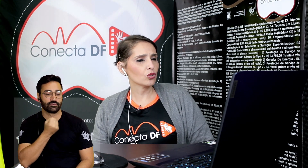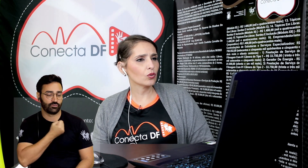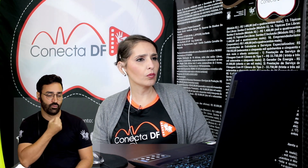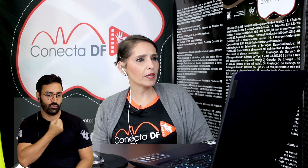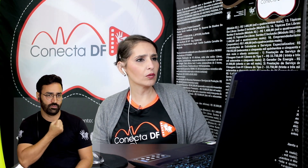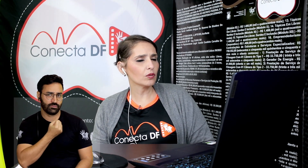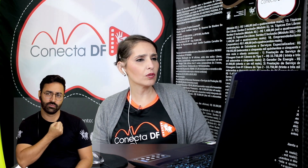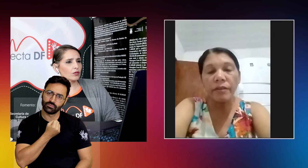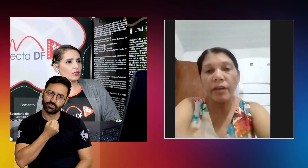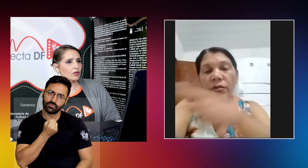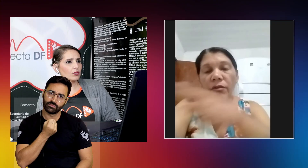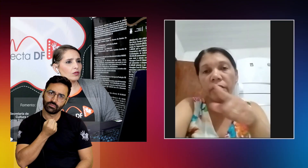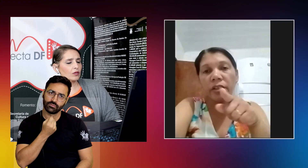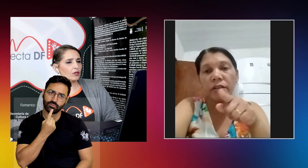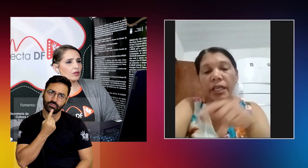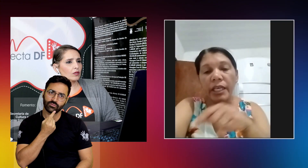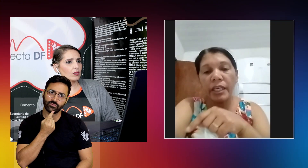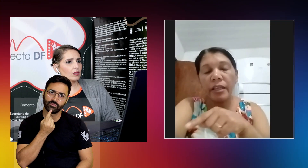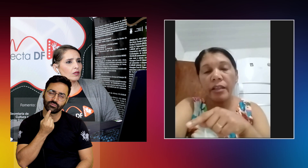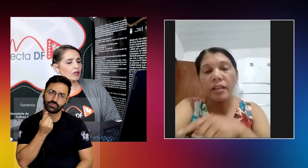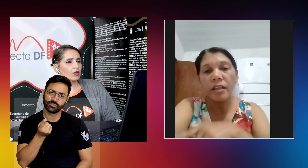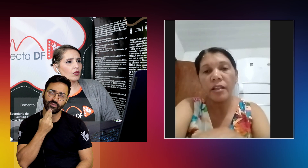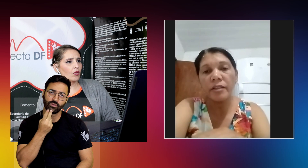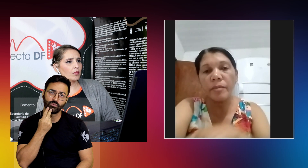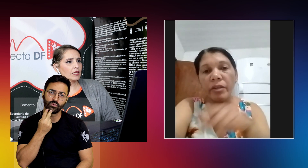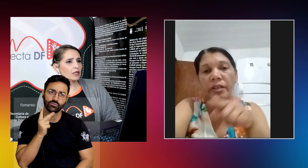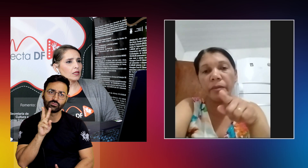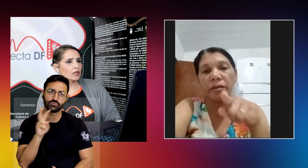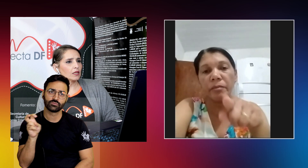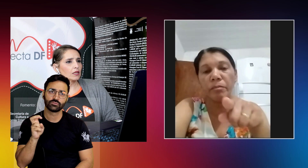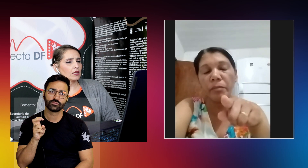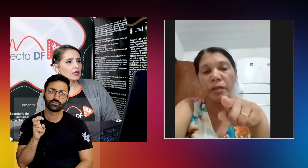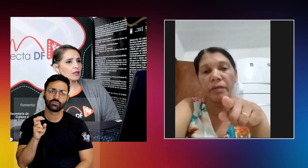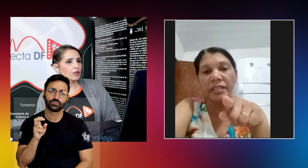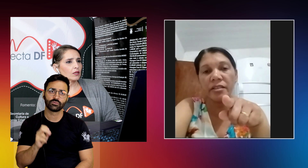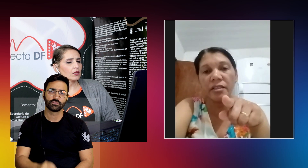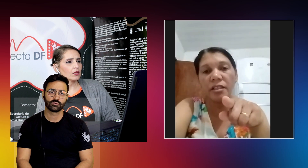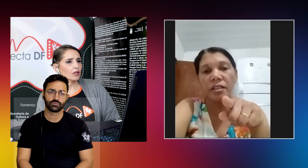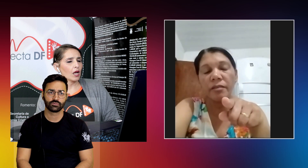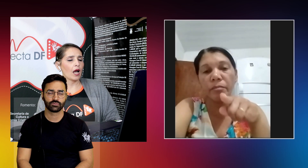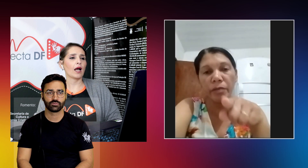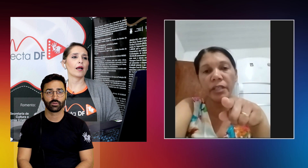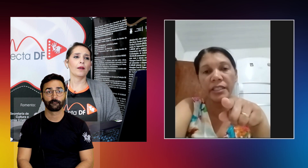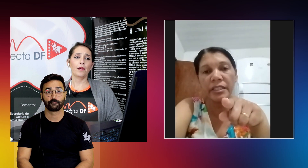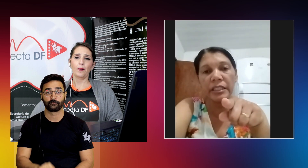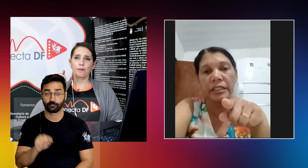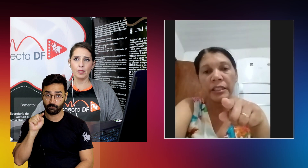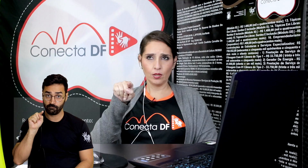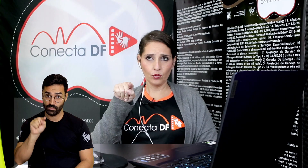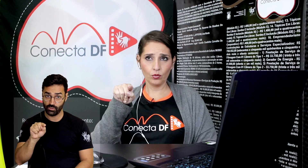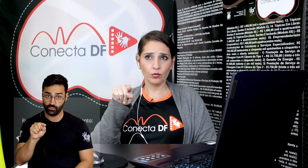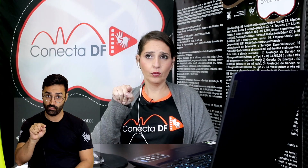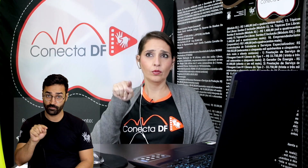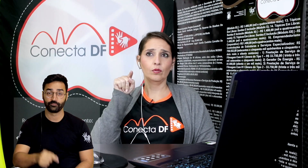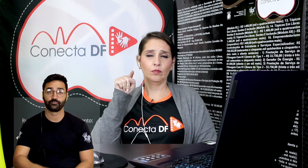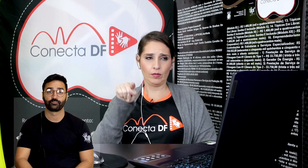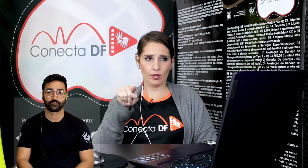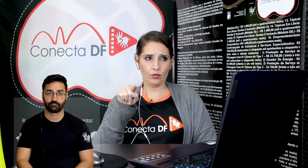Nos números? Você falou que você pode Como repetir? assim? 1000 é assim? 1000, né? Ah, Assim?